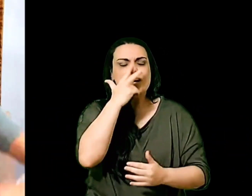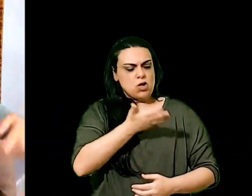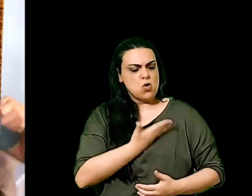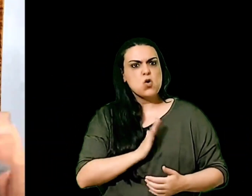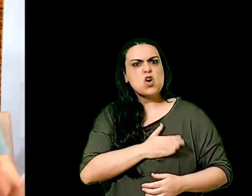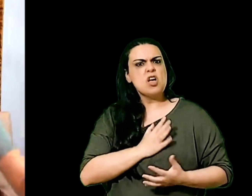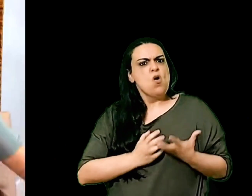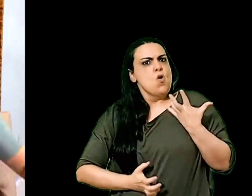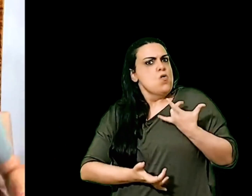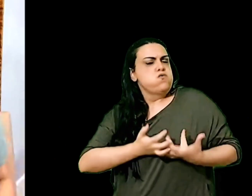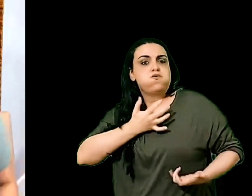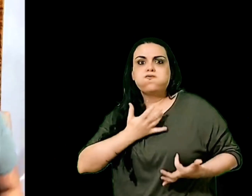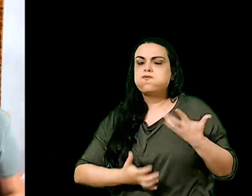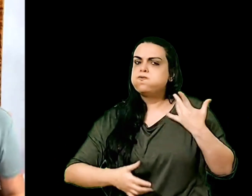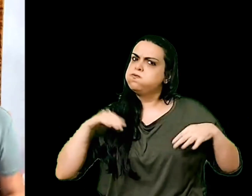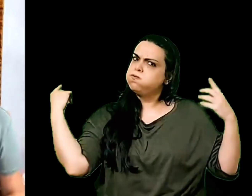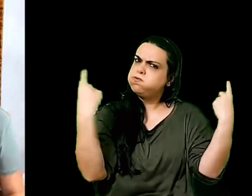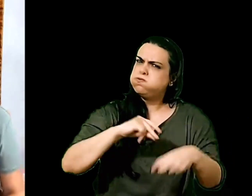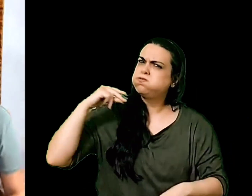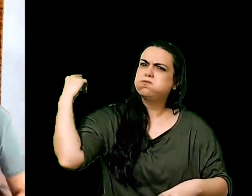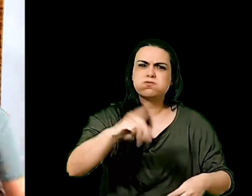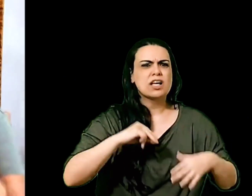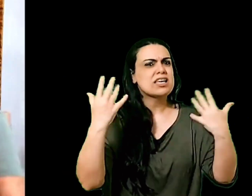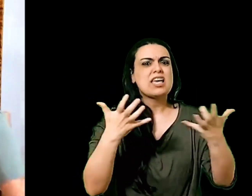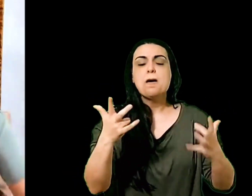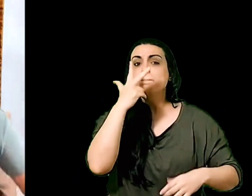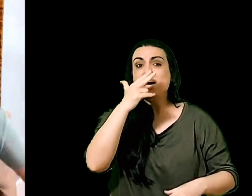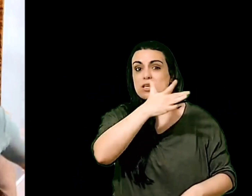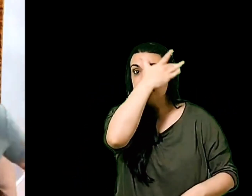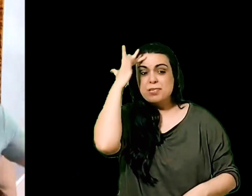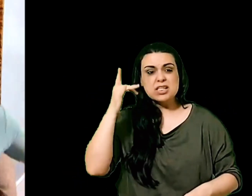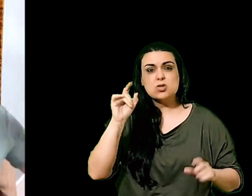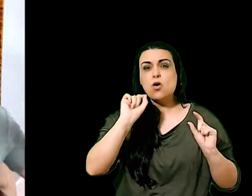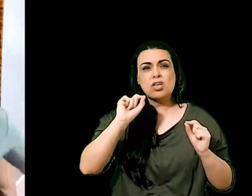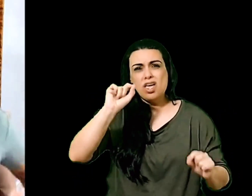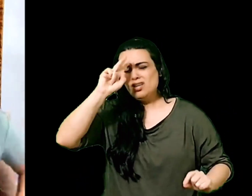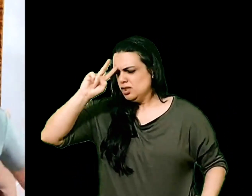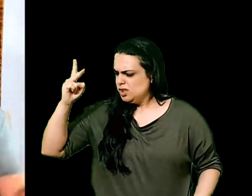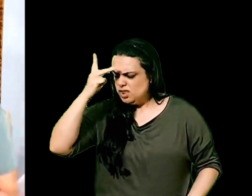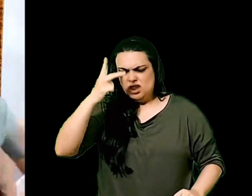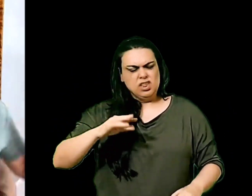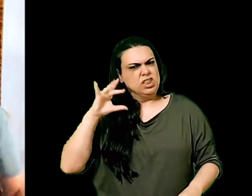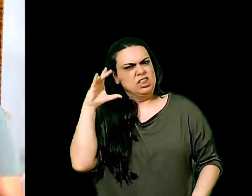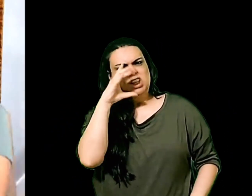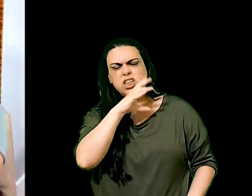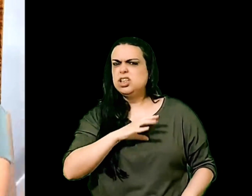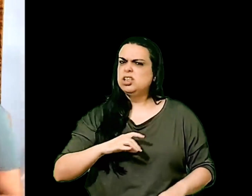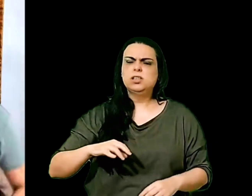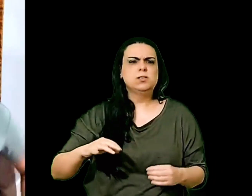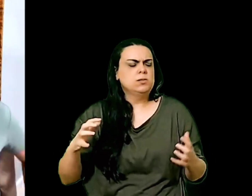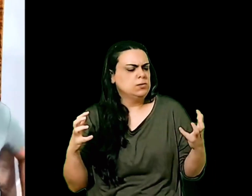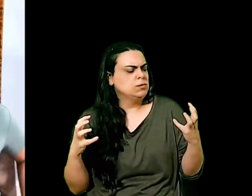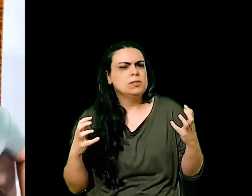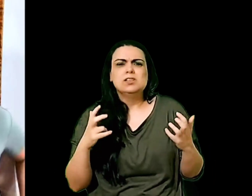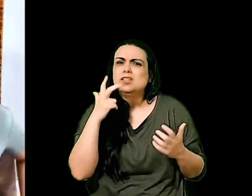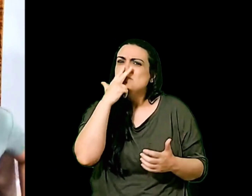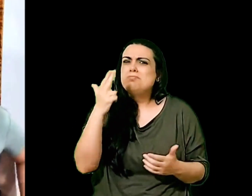Ele colocando lenha na fogueira que está queimando no teu coração. Eu estou falando agora com gente que se rebelou contra si mesmo,